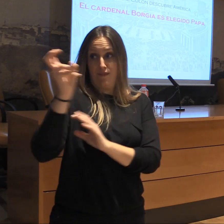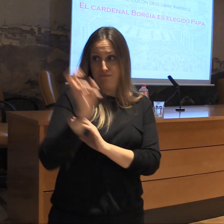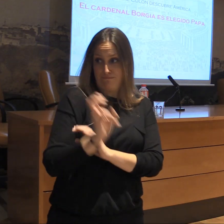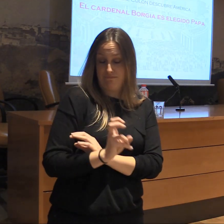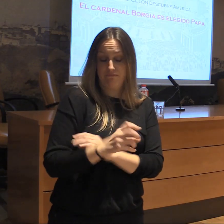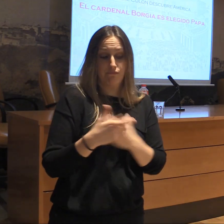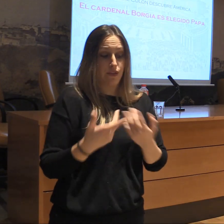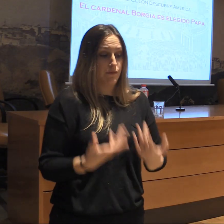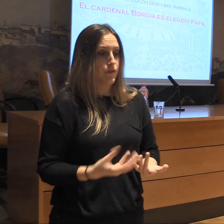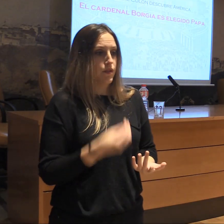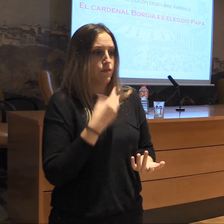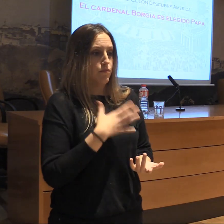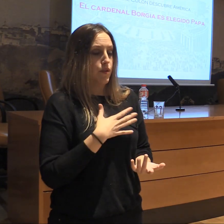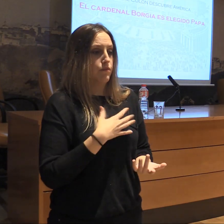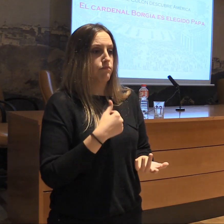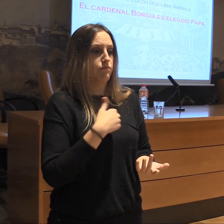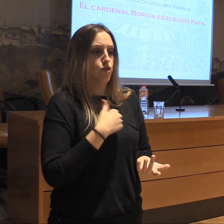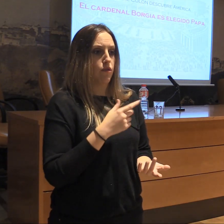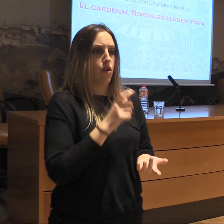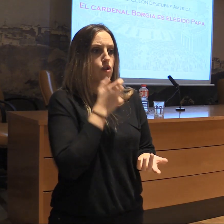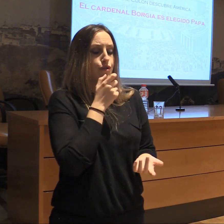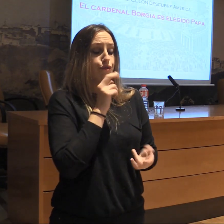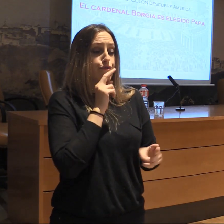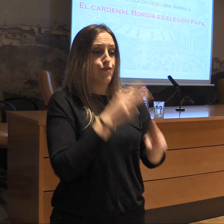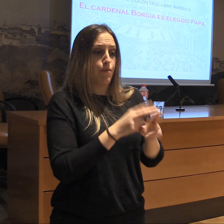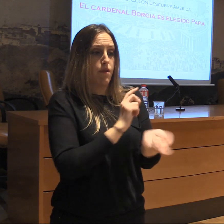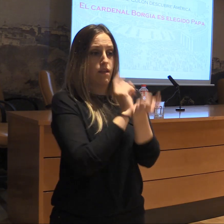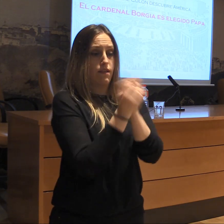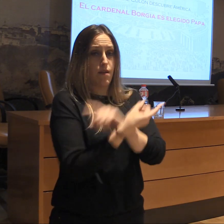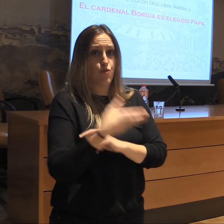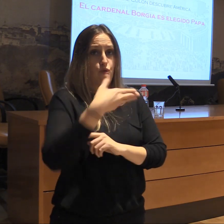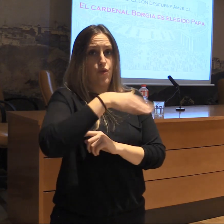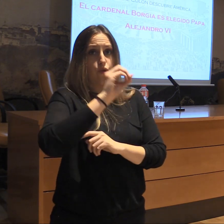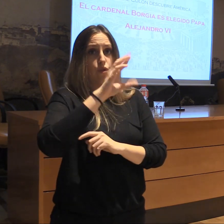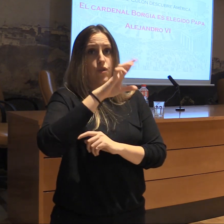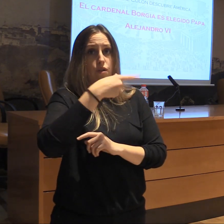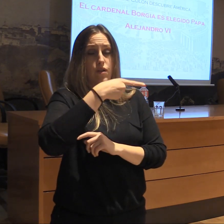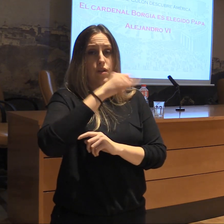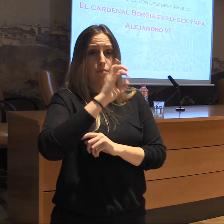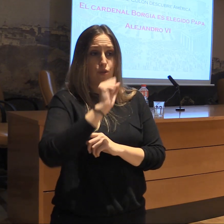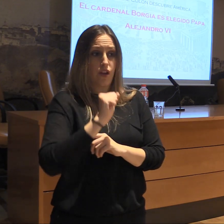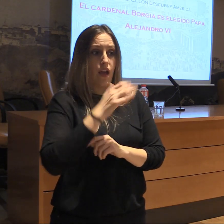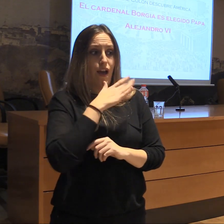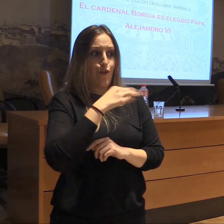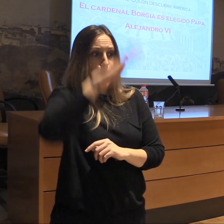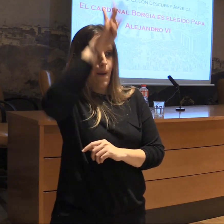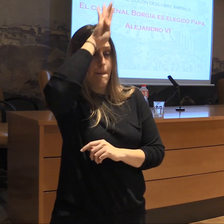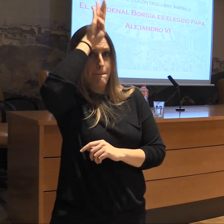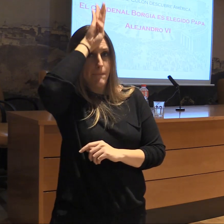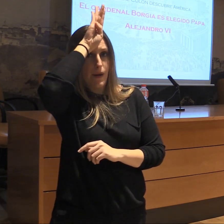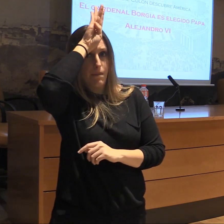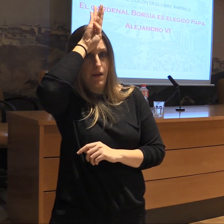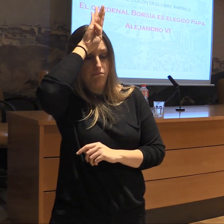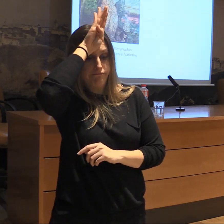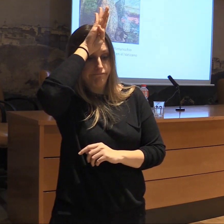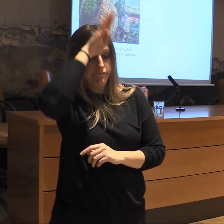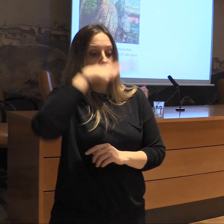había cambiado su nombre a Borgia y es investido, elegido papa con el nombre de Alejandro